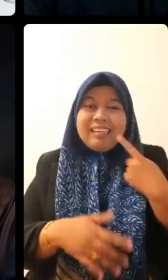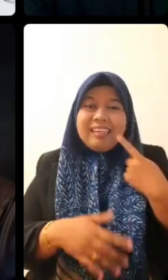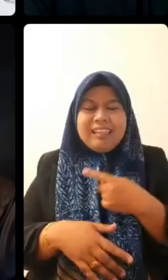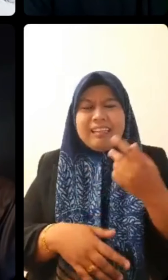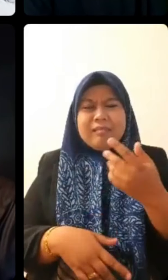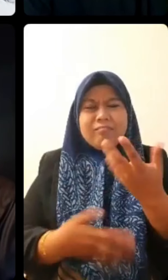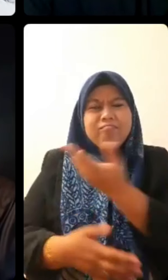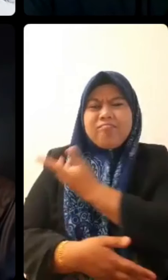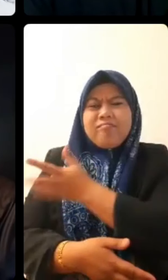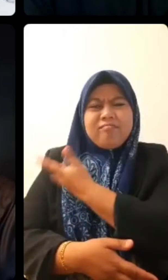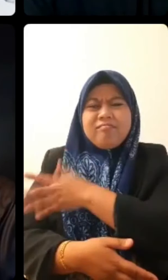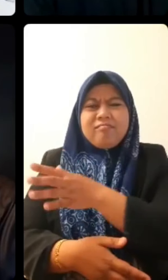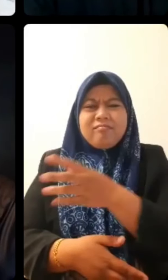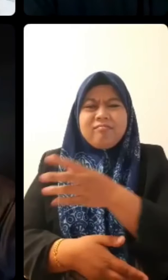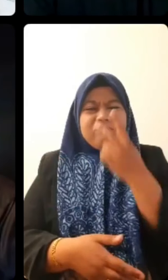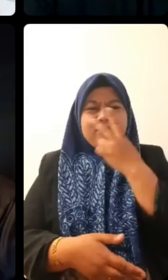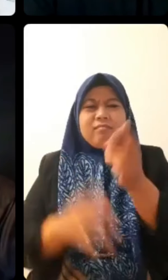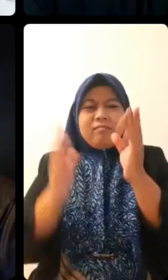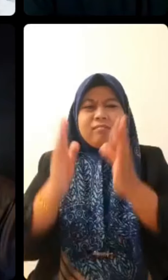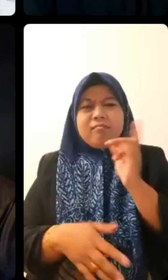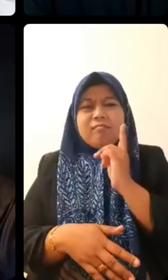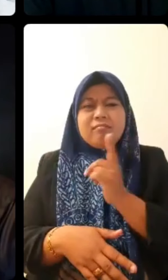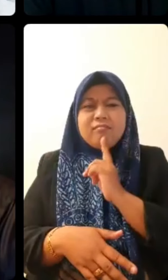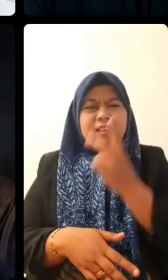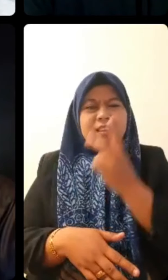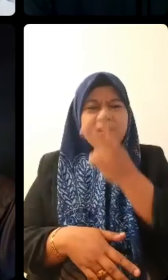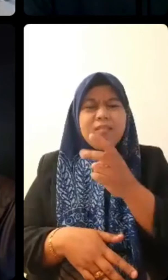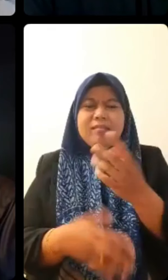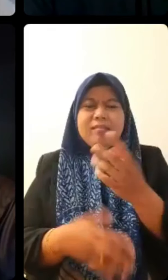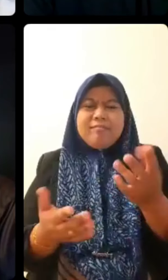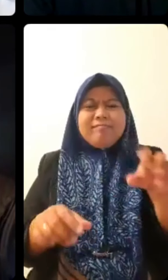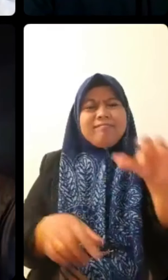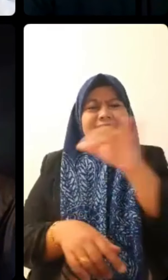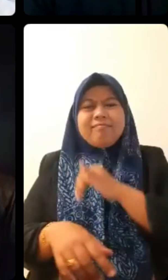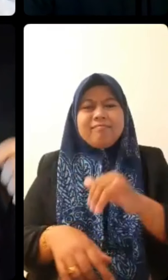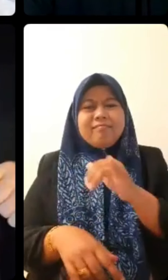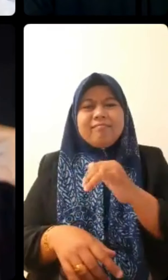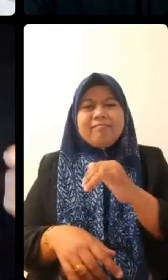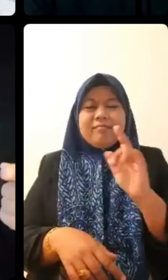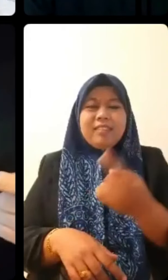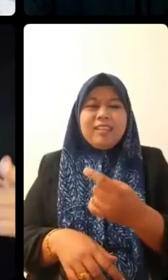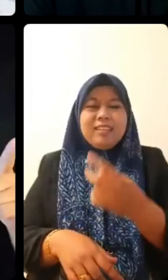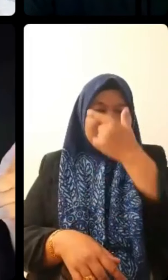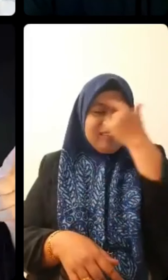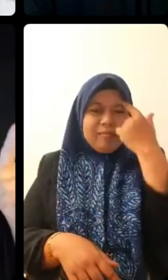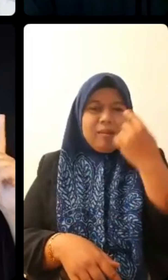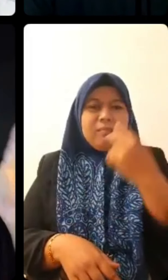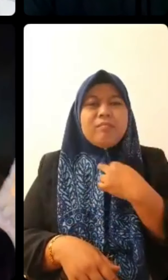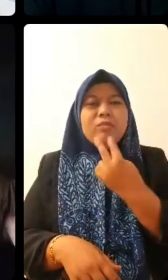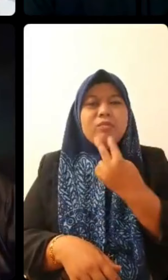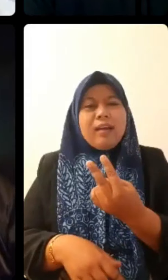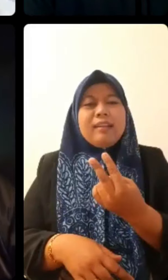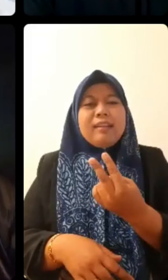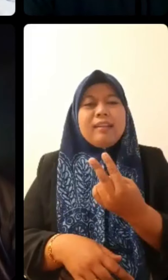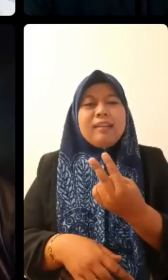sama. Secara fizikalnya sama macam orang normal yang lain. Sebab dia tak bersuara je. Once dia dah bersyarat, baru kita, oh, orang